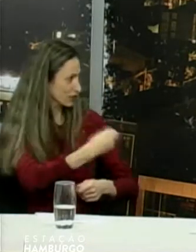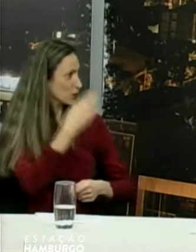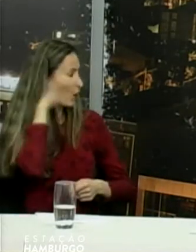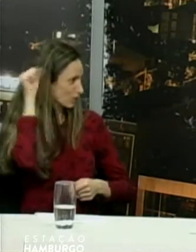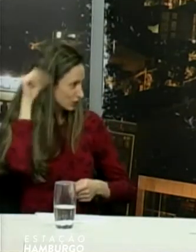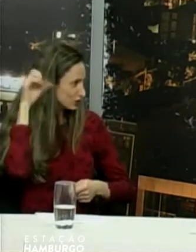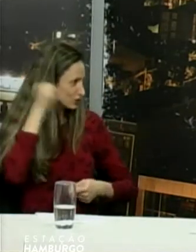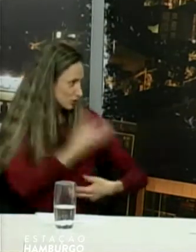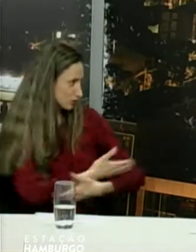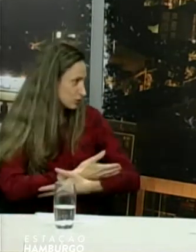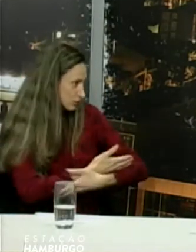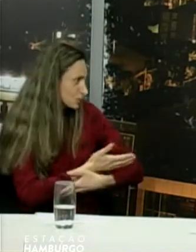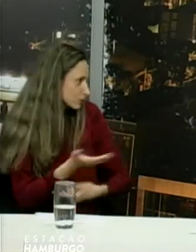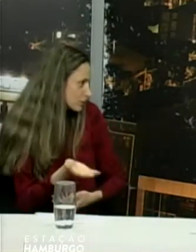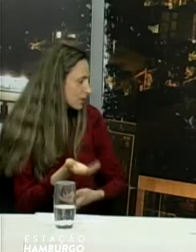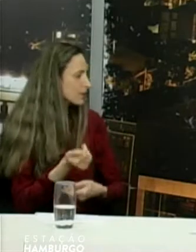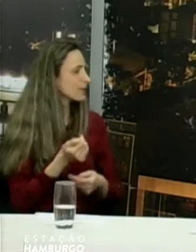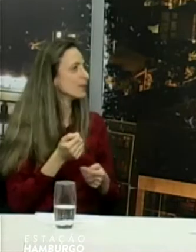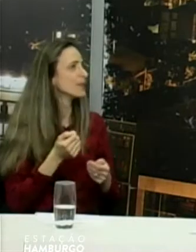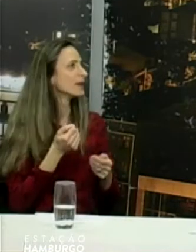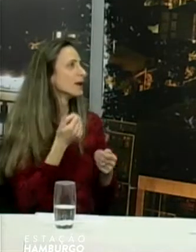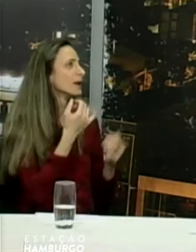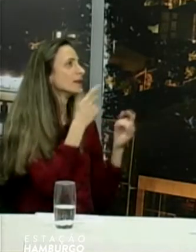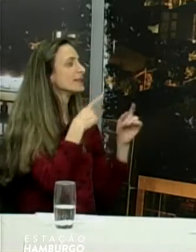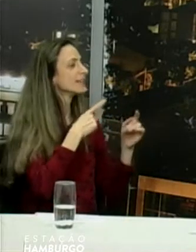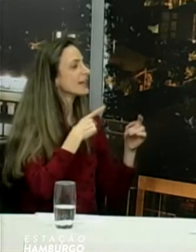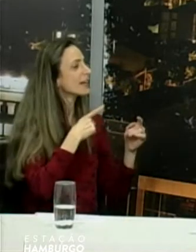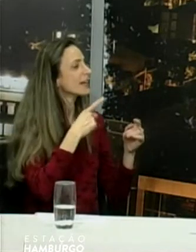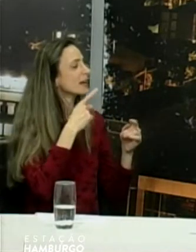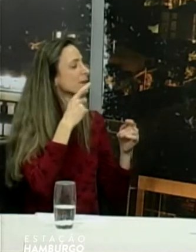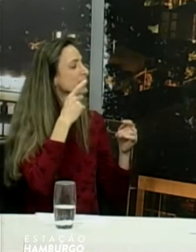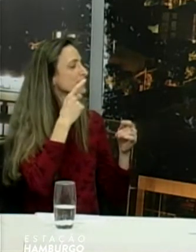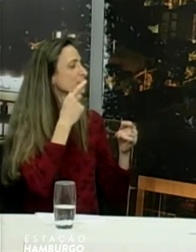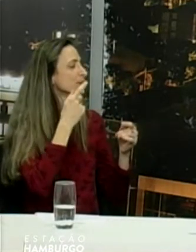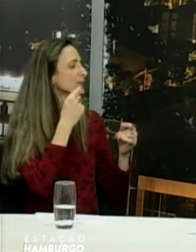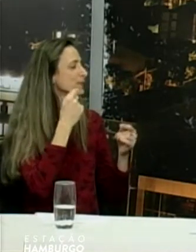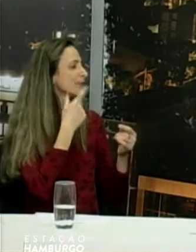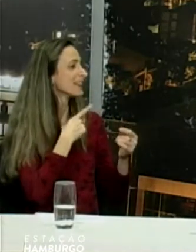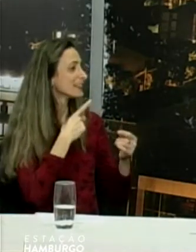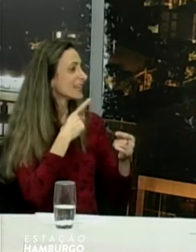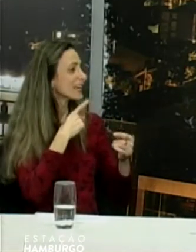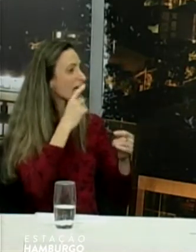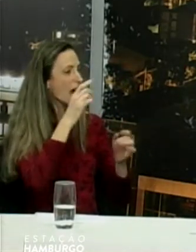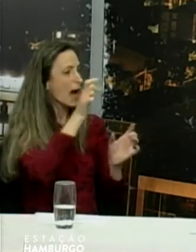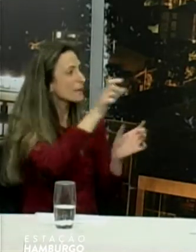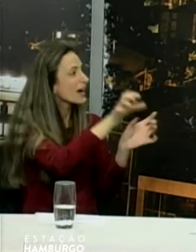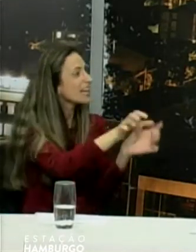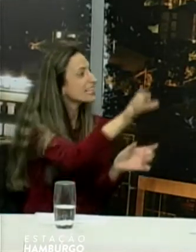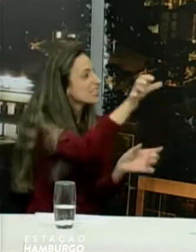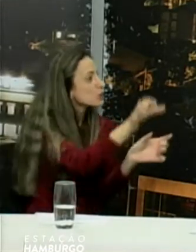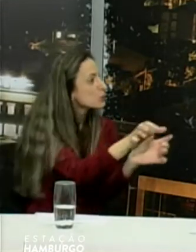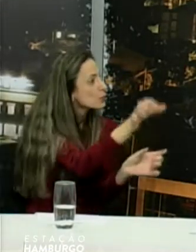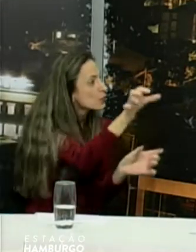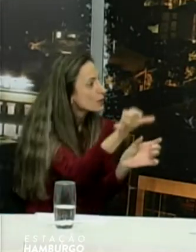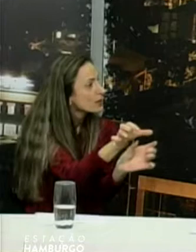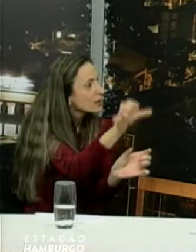cuidar dos filhos ouvintes. Porque tem pai e mãe surdo que o filho é ouvinte. Tem